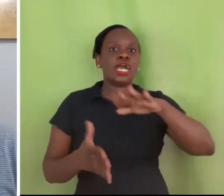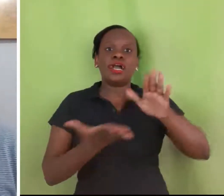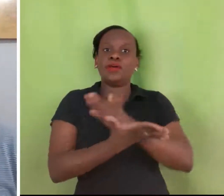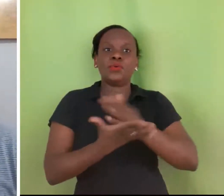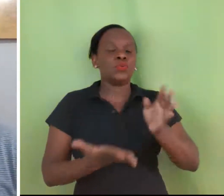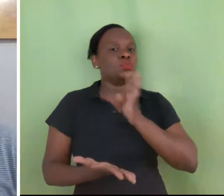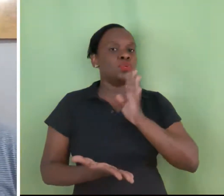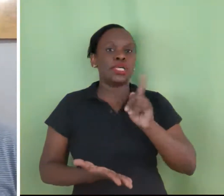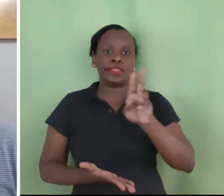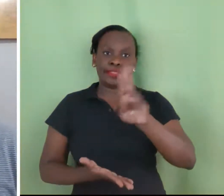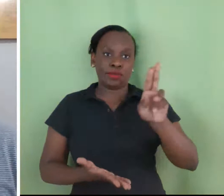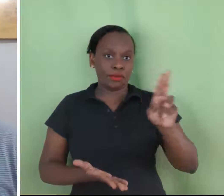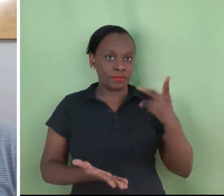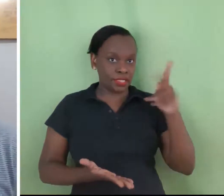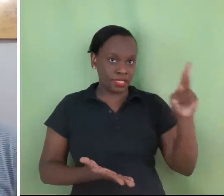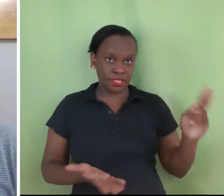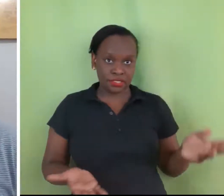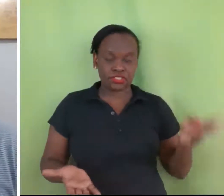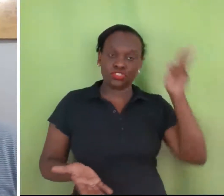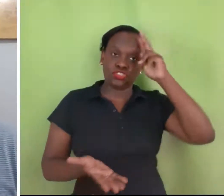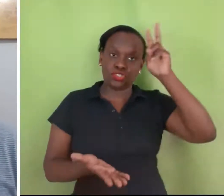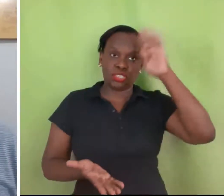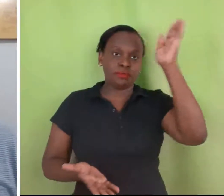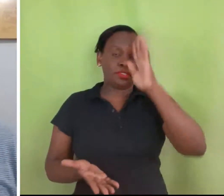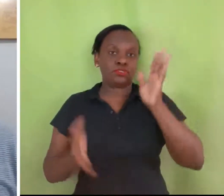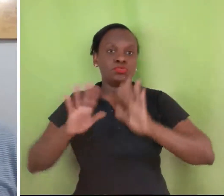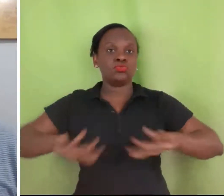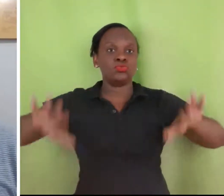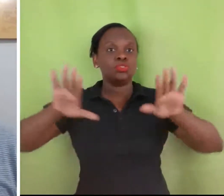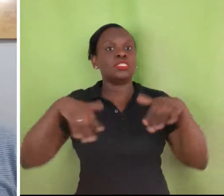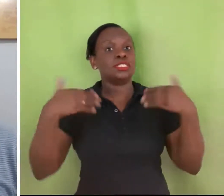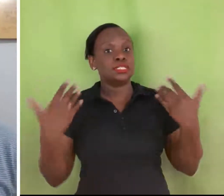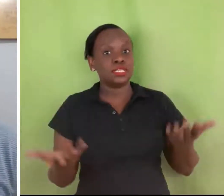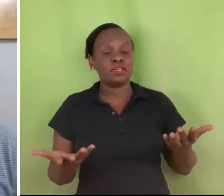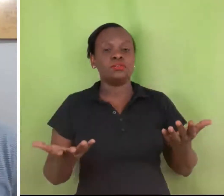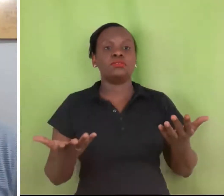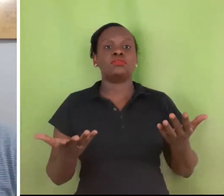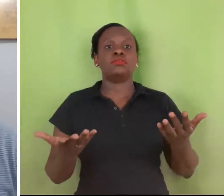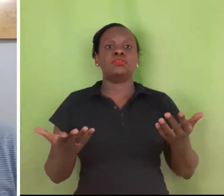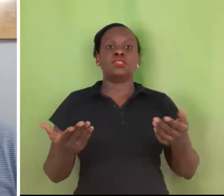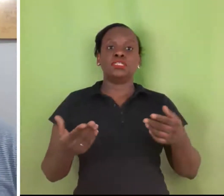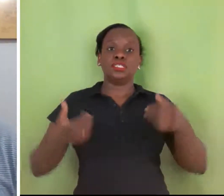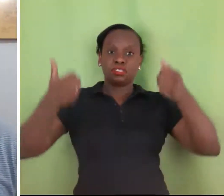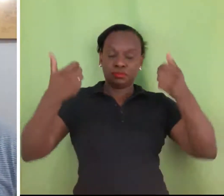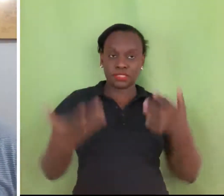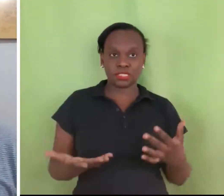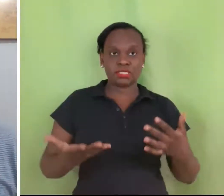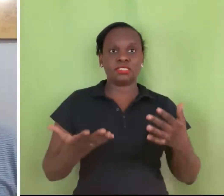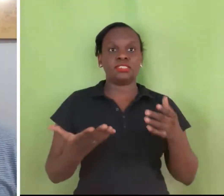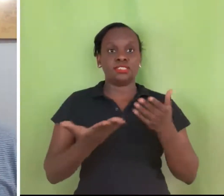desconhecidos aí, né, da nossa história, tá? Então, pessoal, né, é isso.